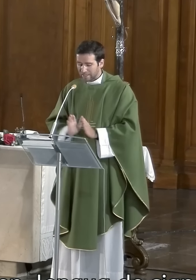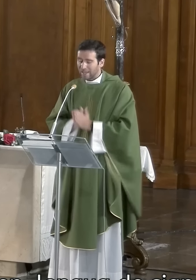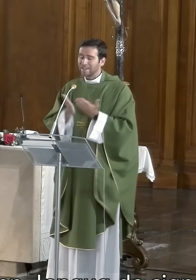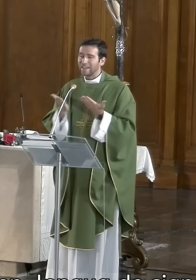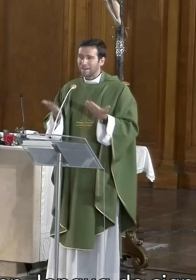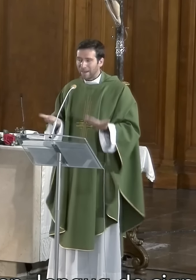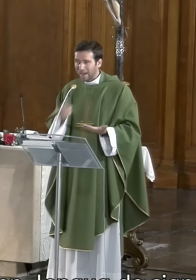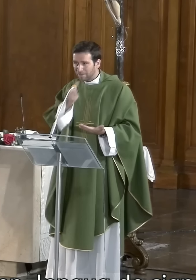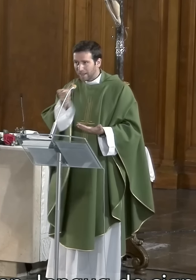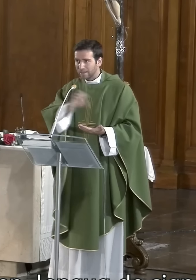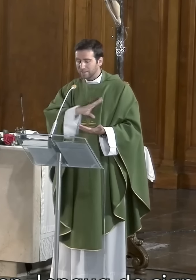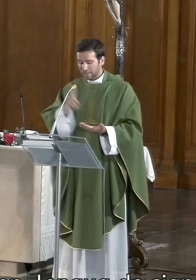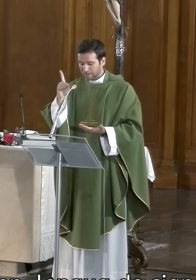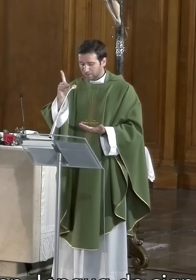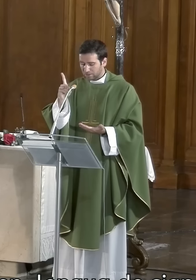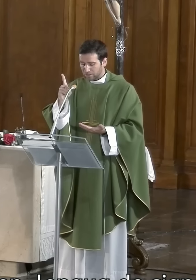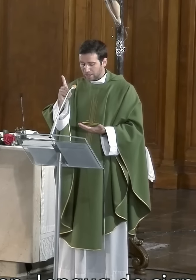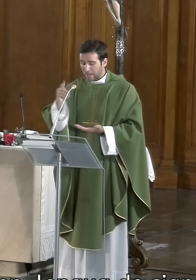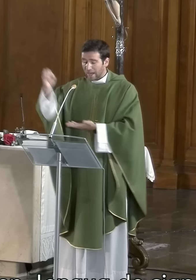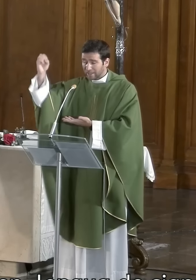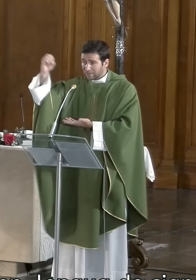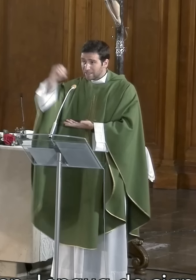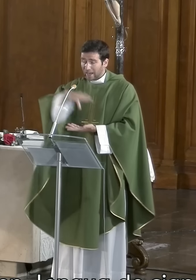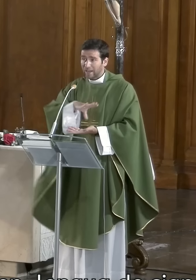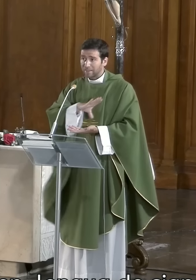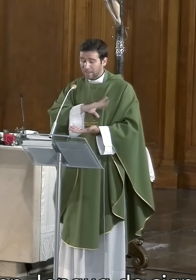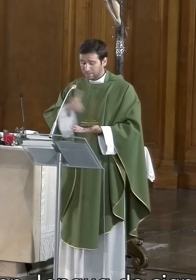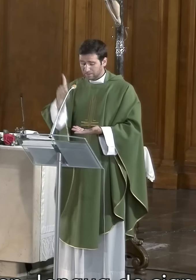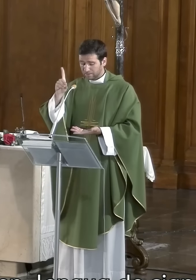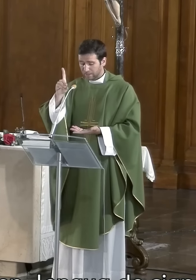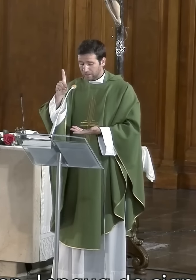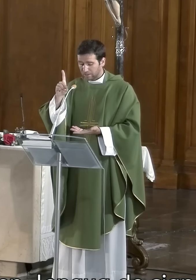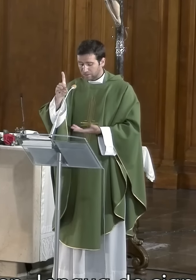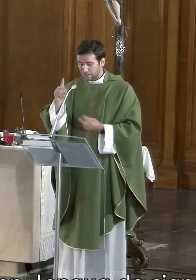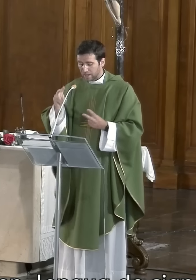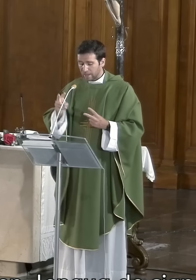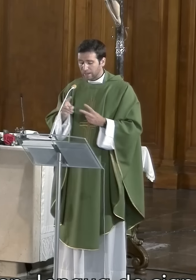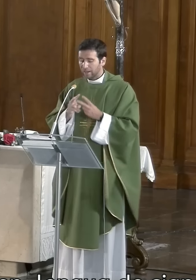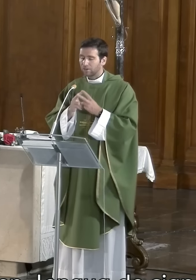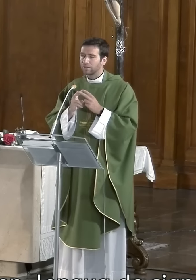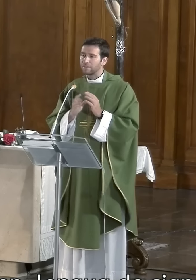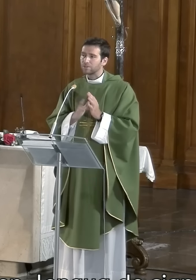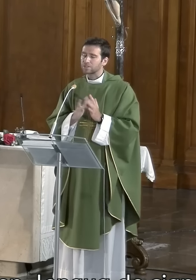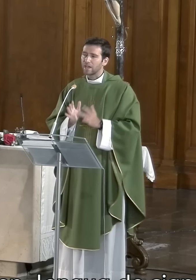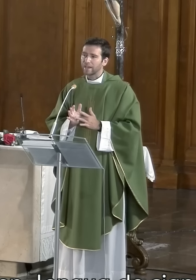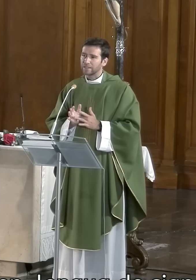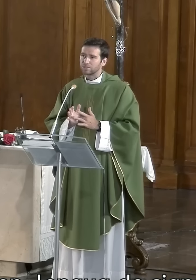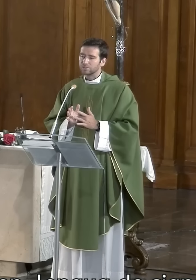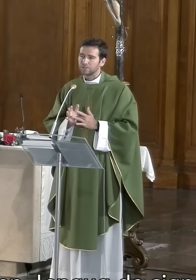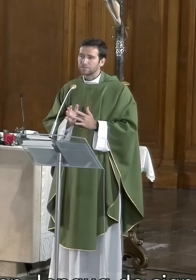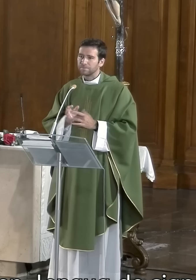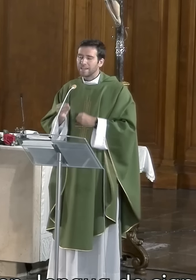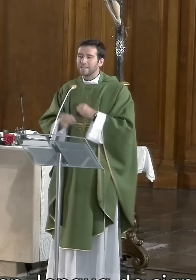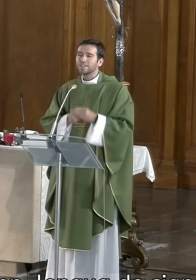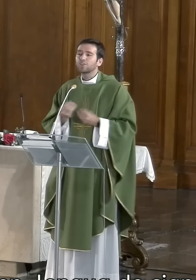de la palabra de Dios, a través de la gracia de Dios, reconocemos a Jesús. ¿Y esto cómo